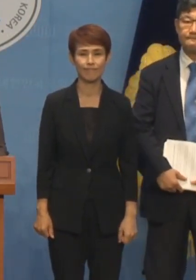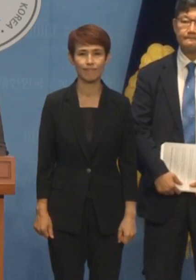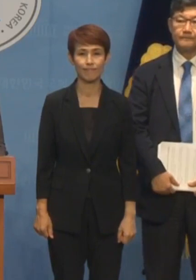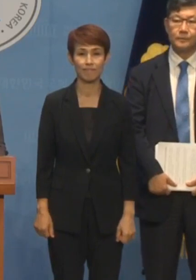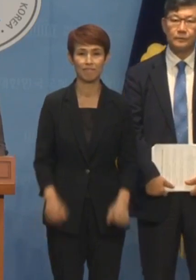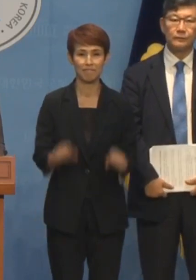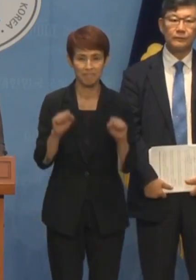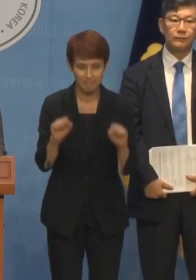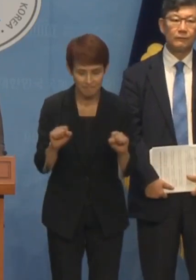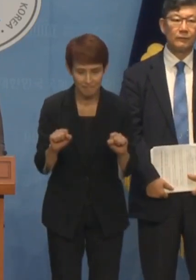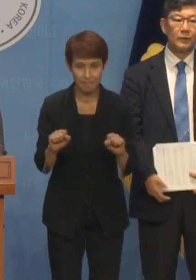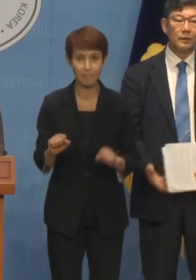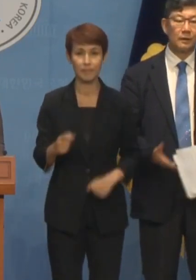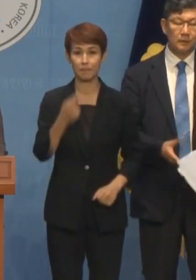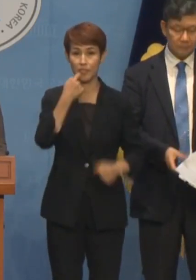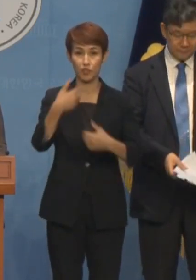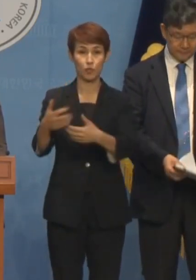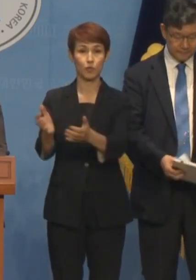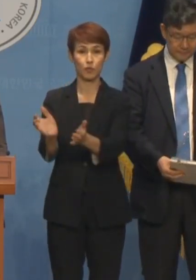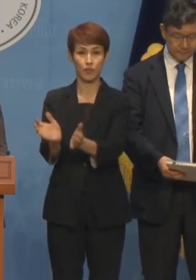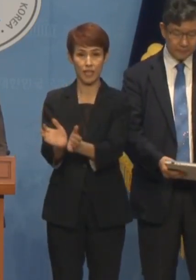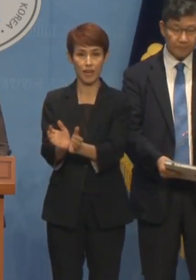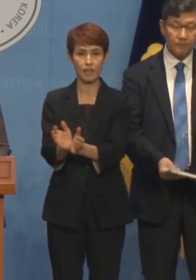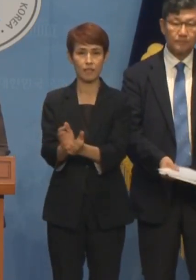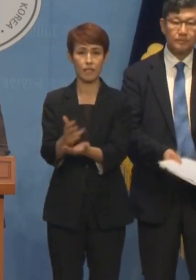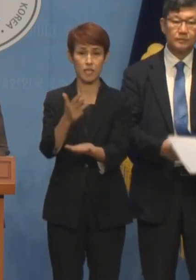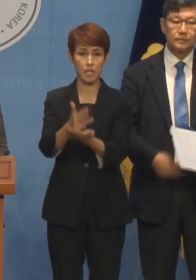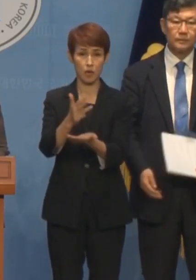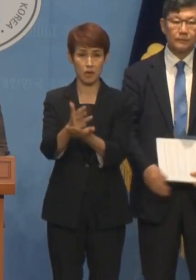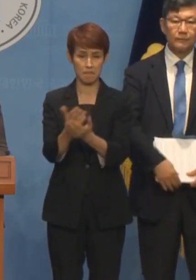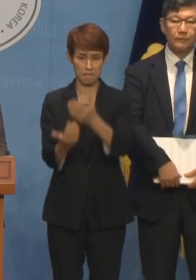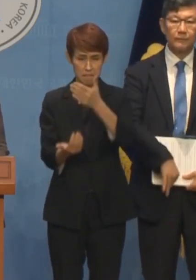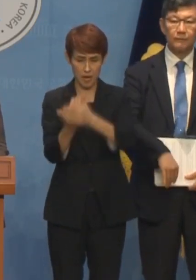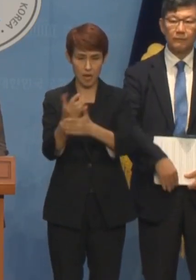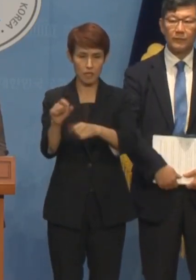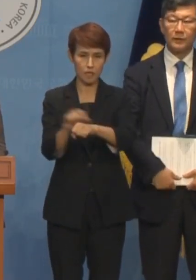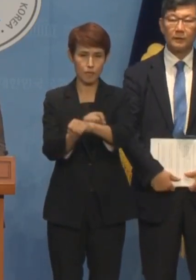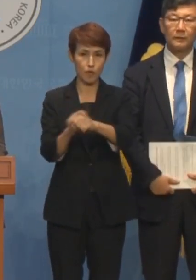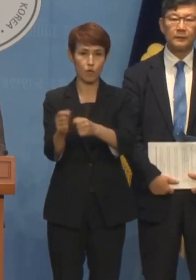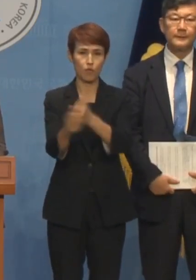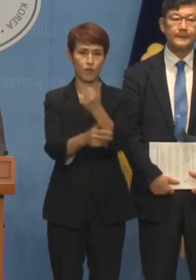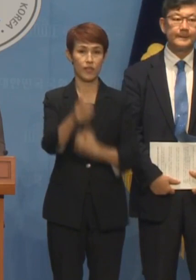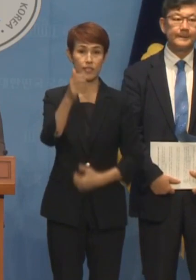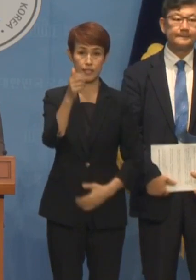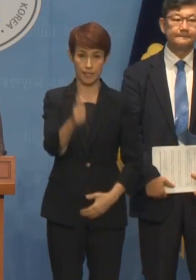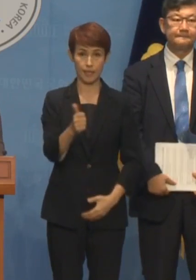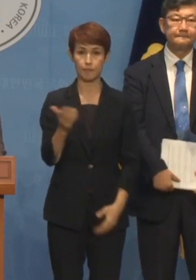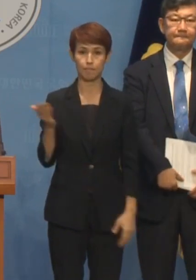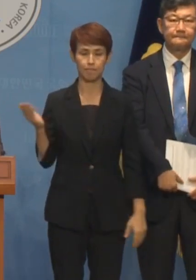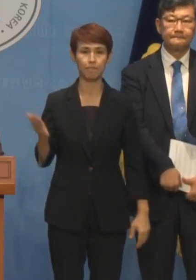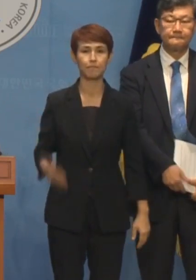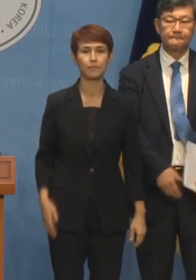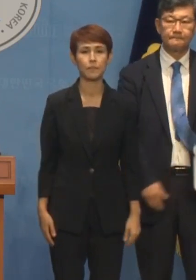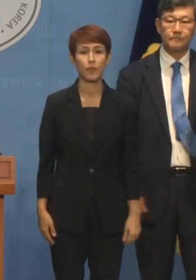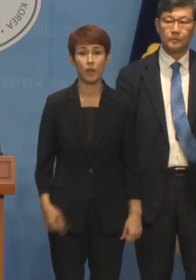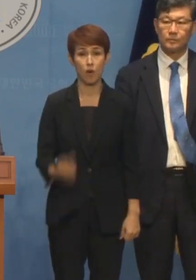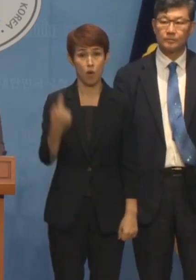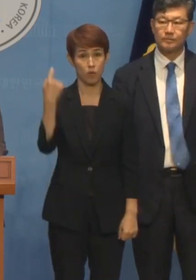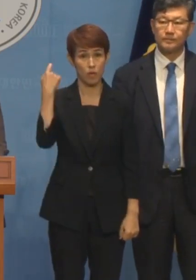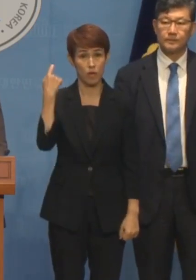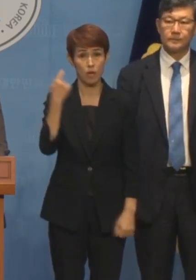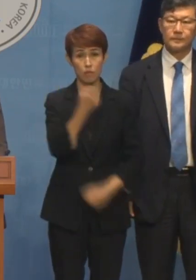네, 안녕하십니까. 더불어민주당 이태원 참사 특별위원회 위원장을 맡고 있는 남인순입니다. 어제 충격적인